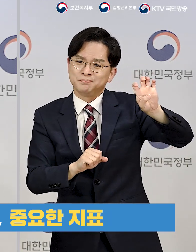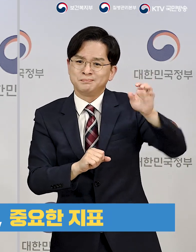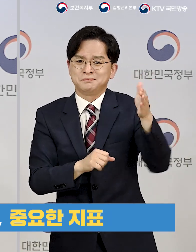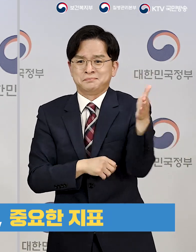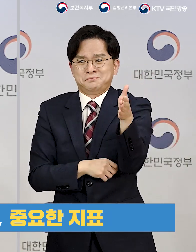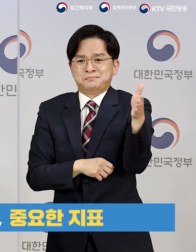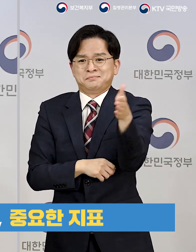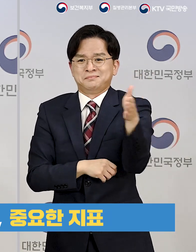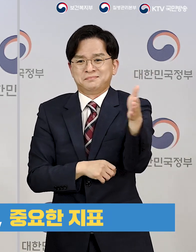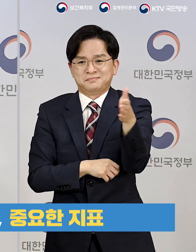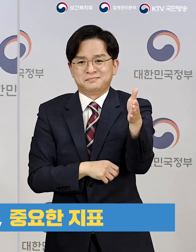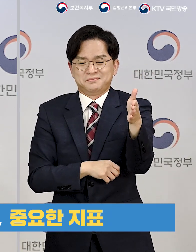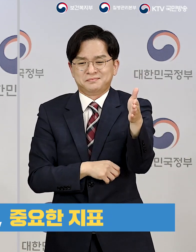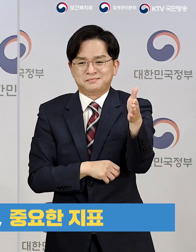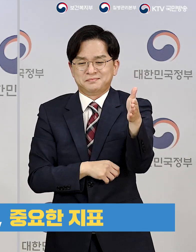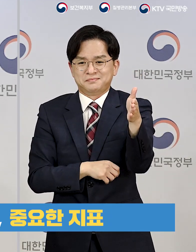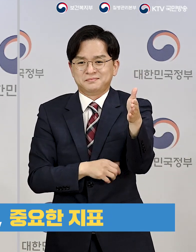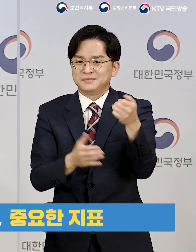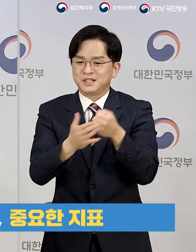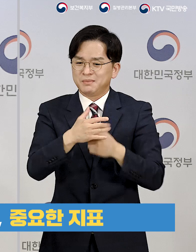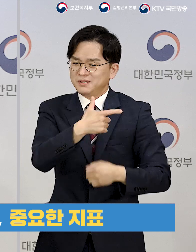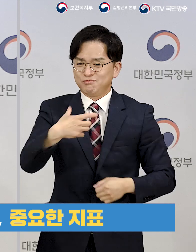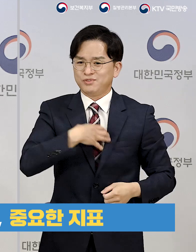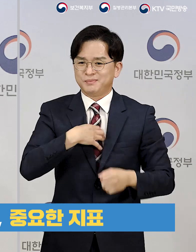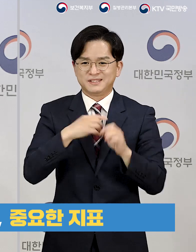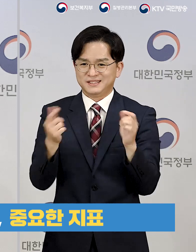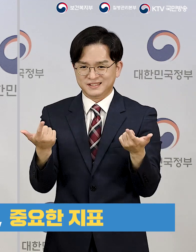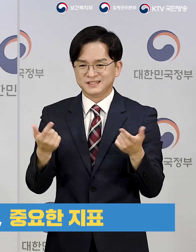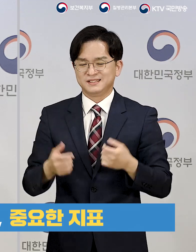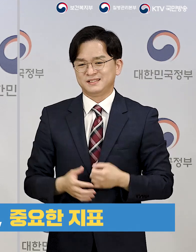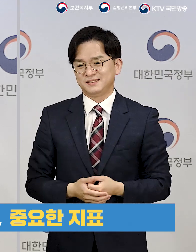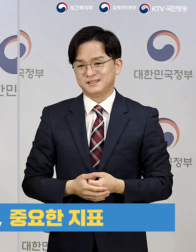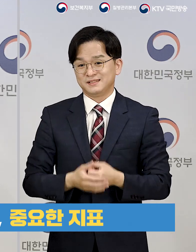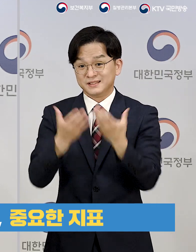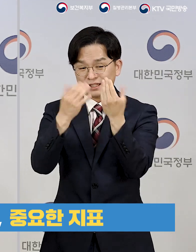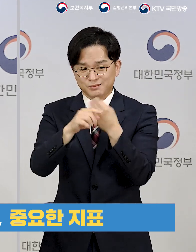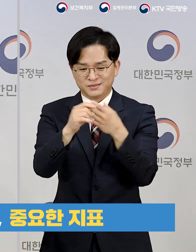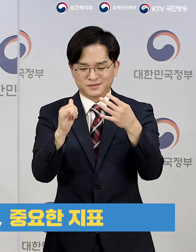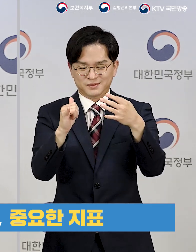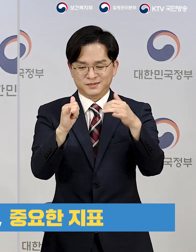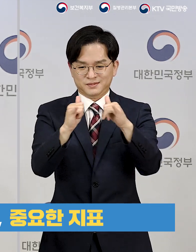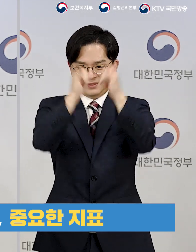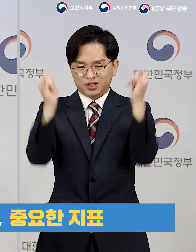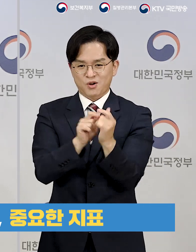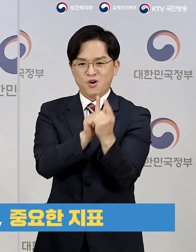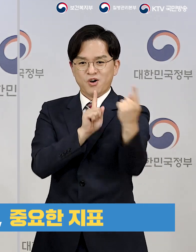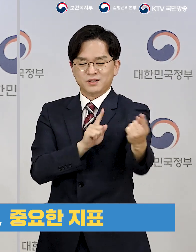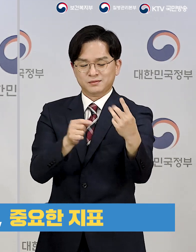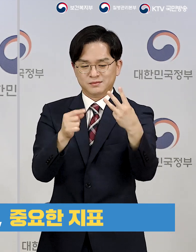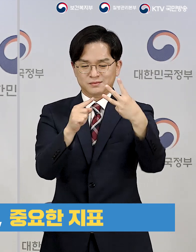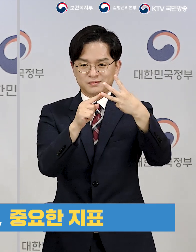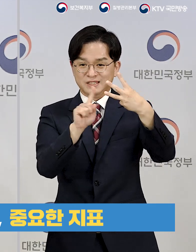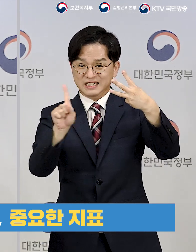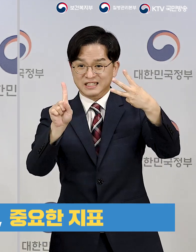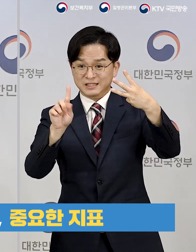현재는 지금까지 우리가 이어져 오고 있는 어떤 위험 단계라 그럴까, 또는 사회적